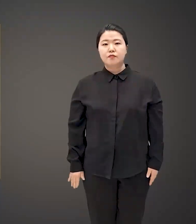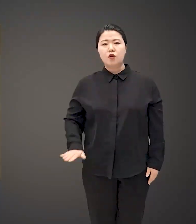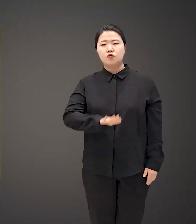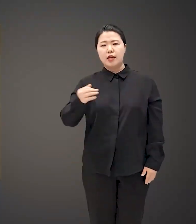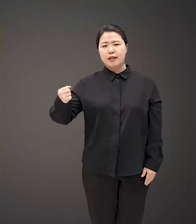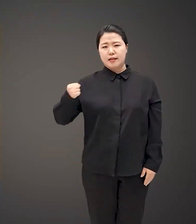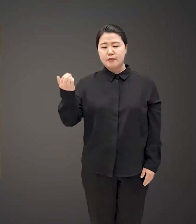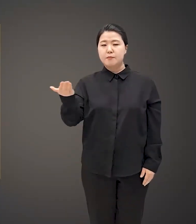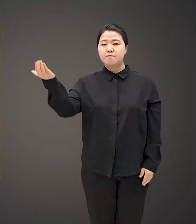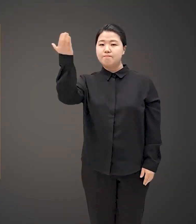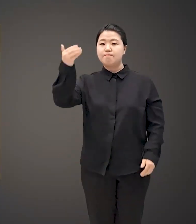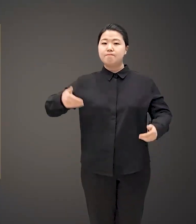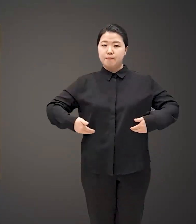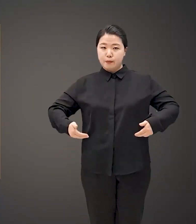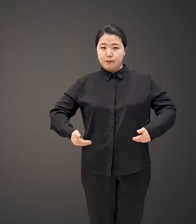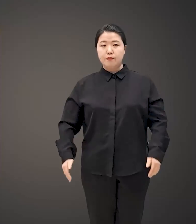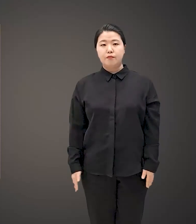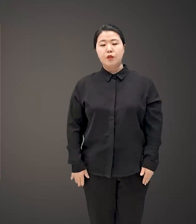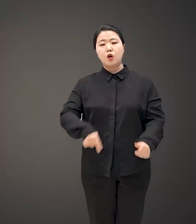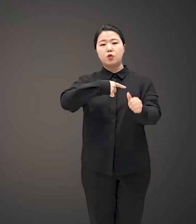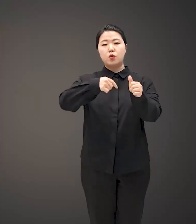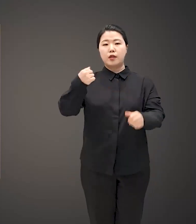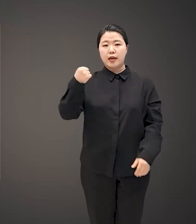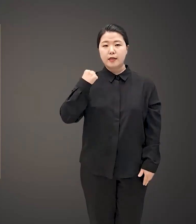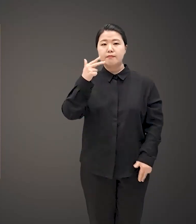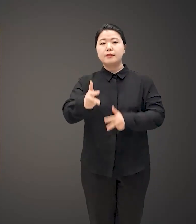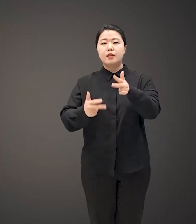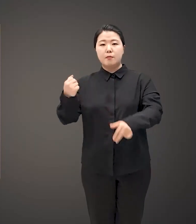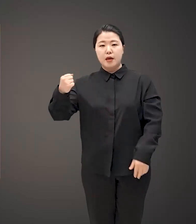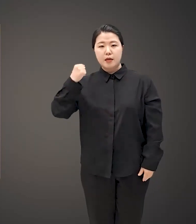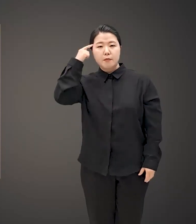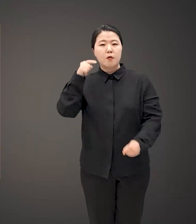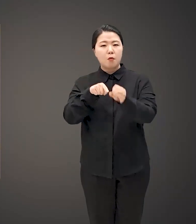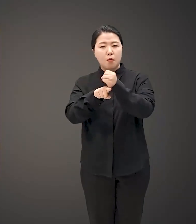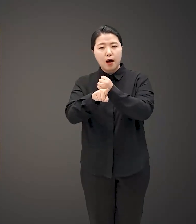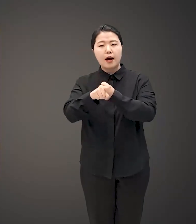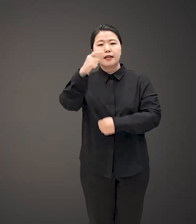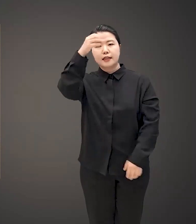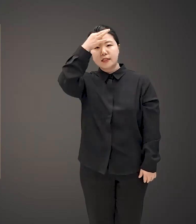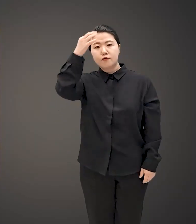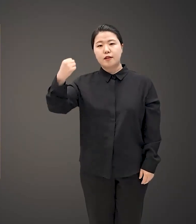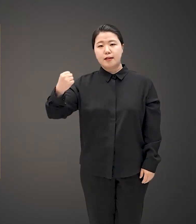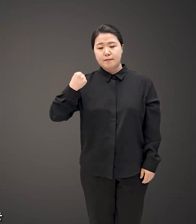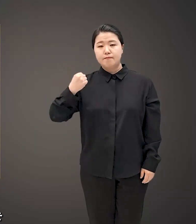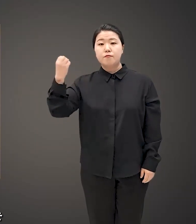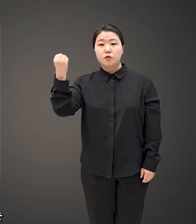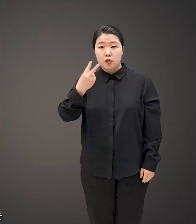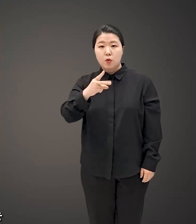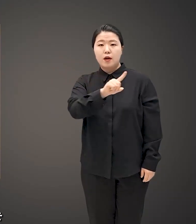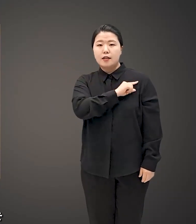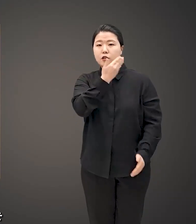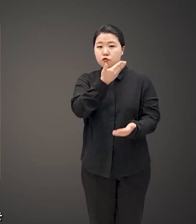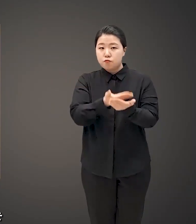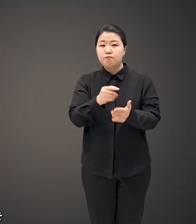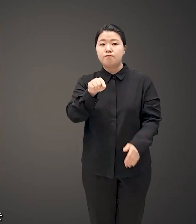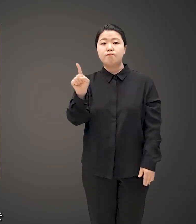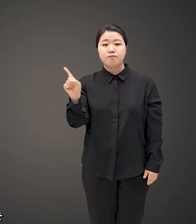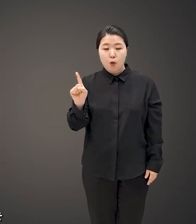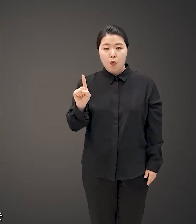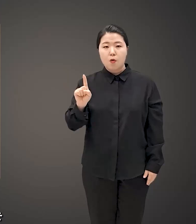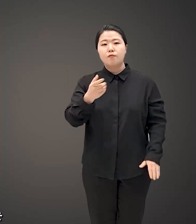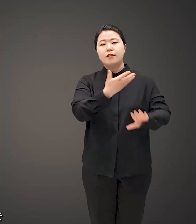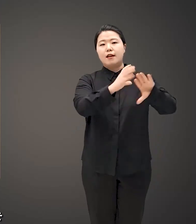우리의 힘을 길러야겠습니다. 교육의 힘, 산업의 힘, 과학기술의 힘, 그리고 어느